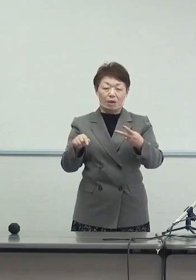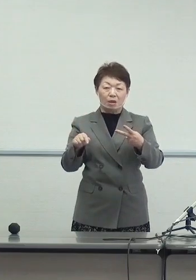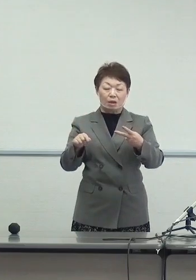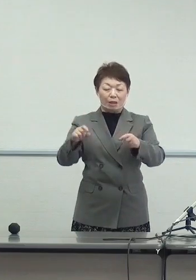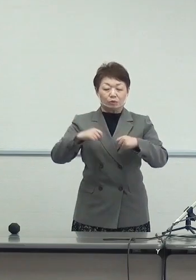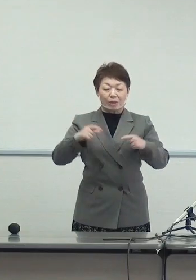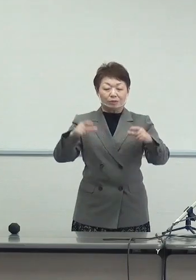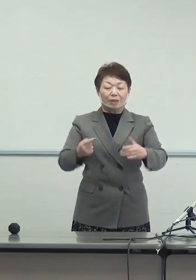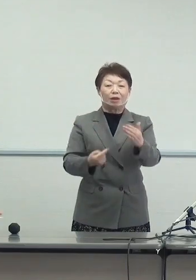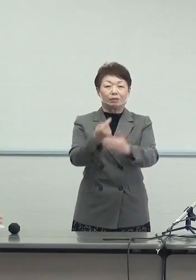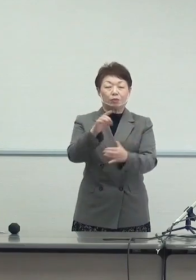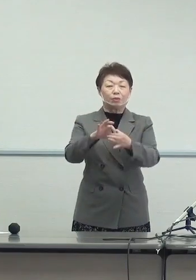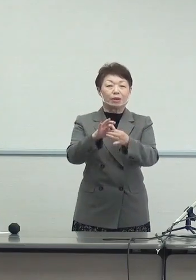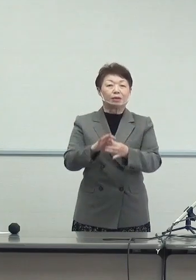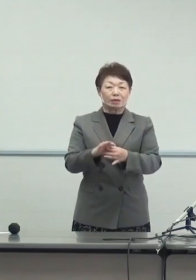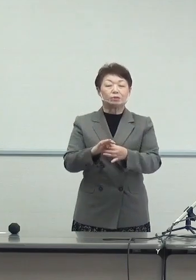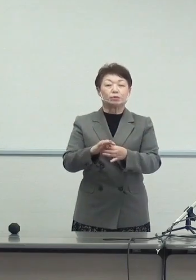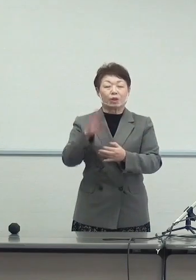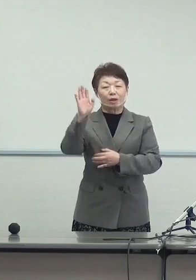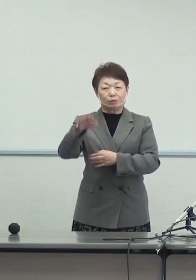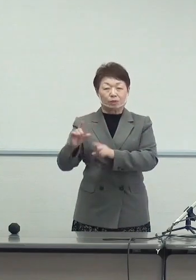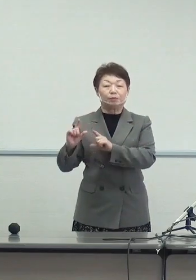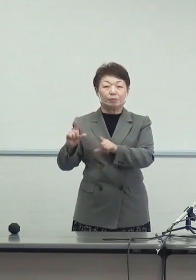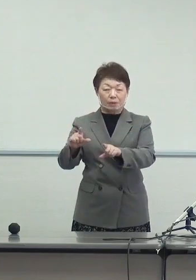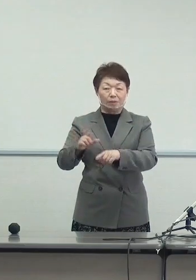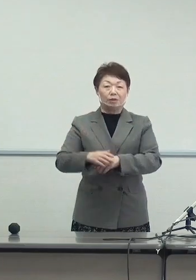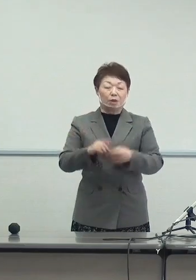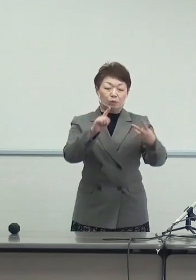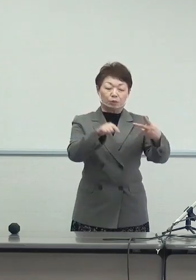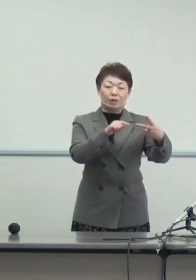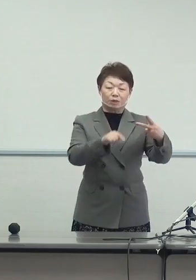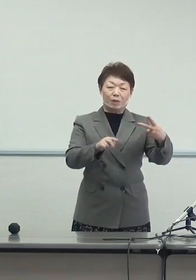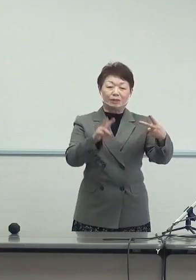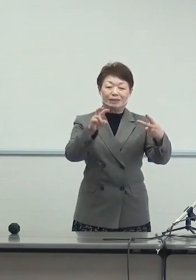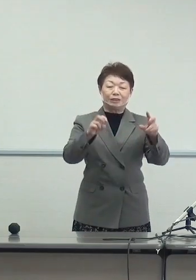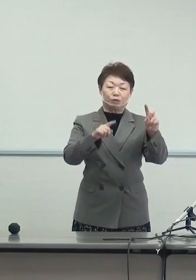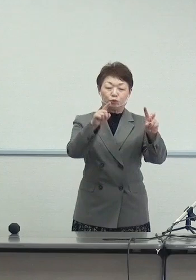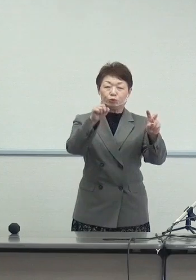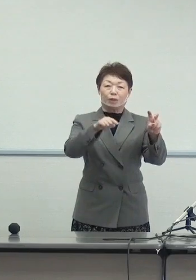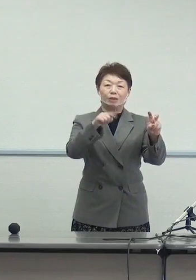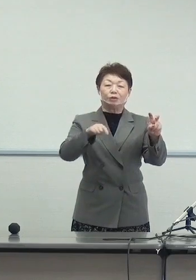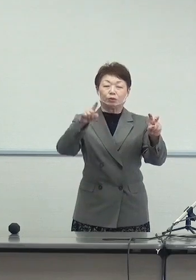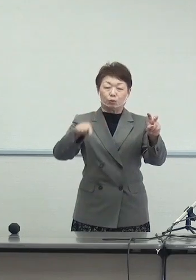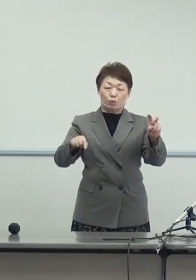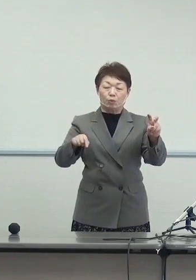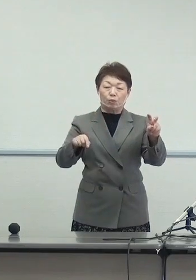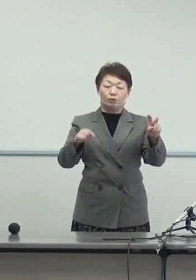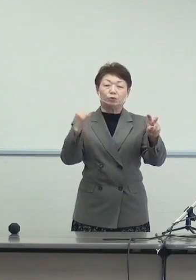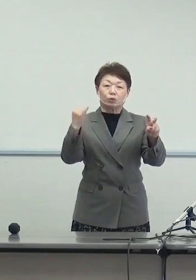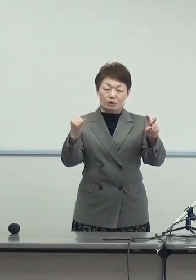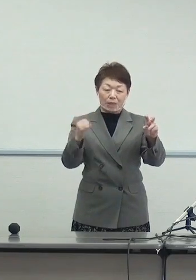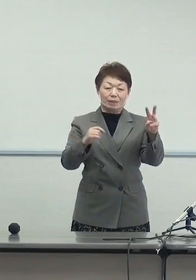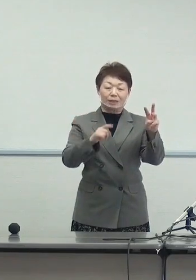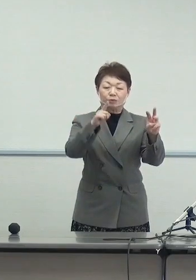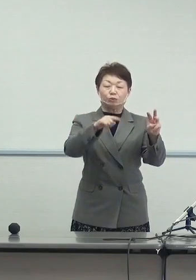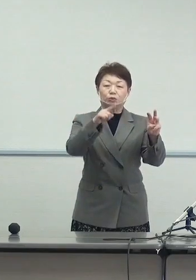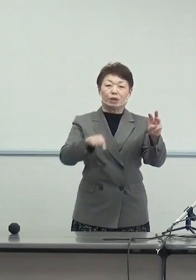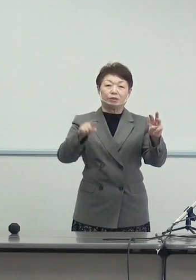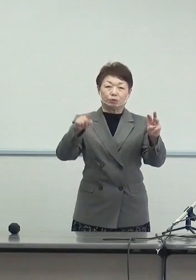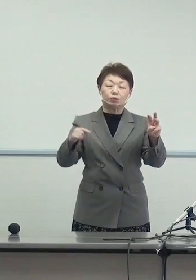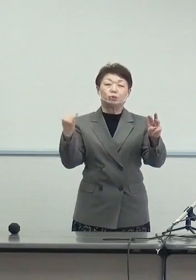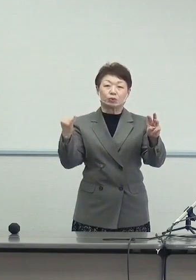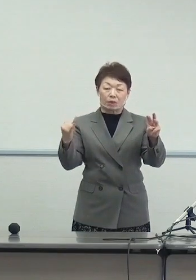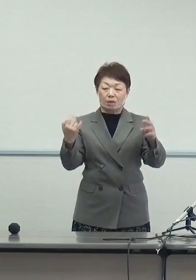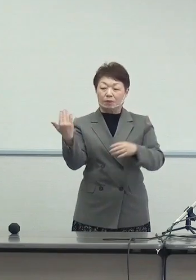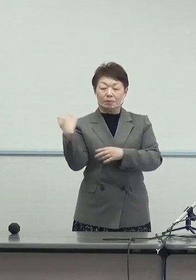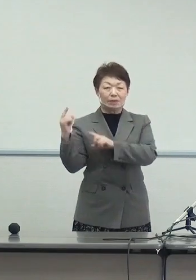ターの関連ございますので後ほど戻ってまいりますが、お二人は20代の女性の方、30代の女性の方になります。先